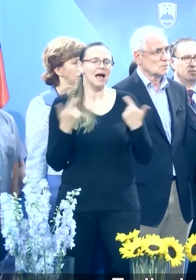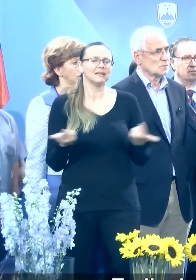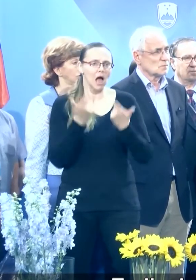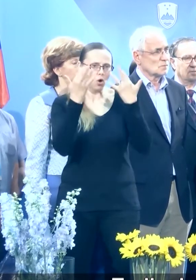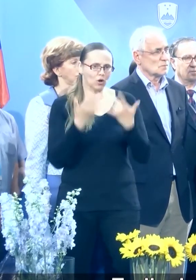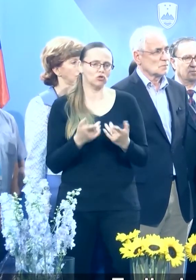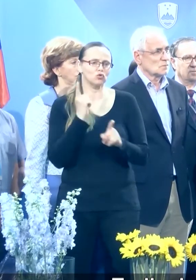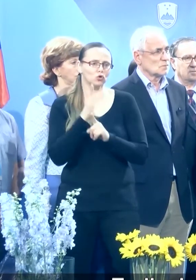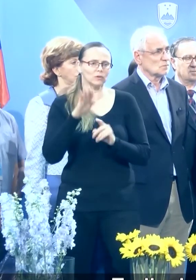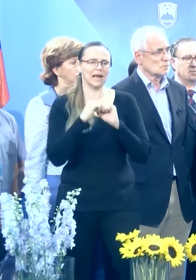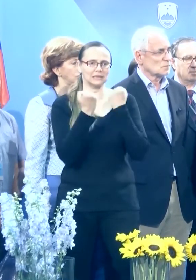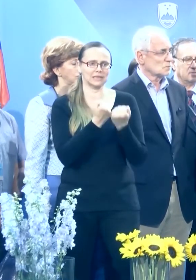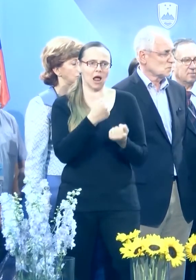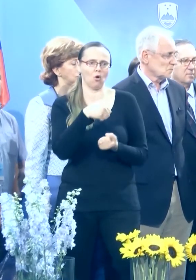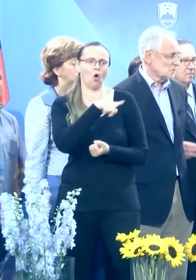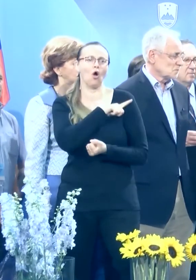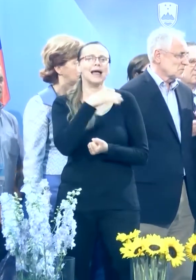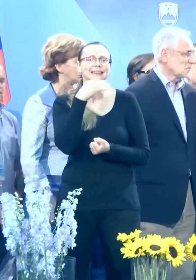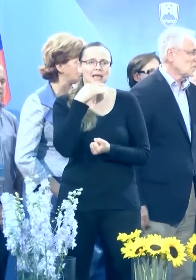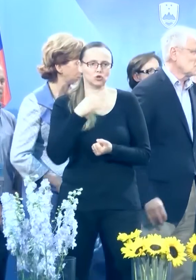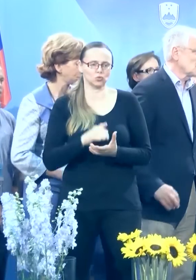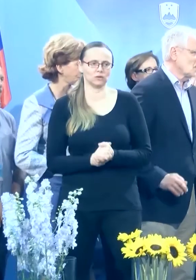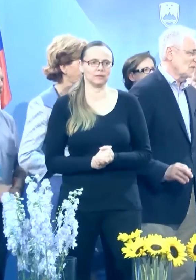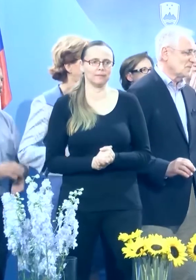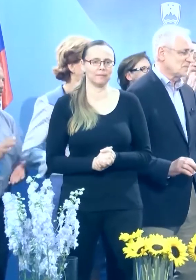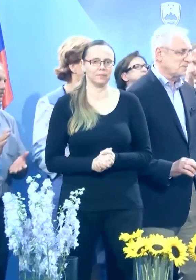računajo na stranko Desus.